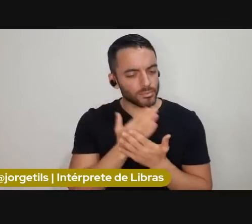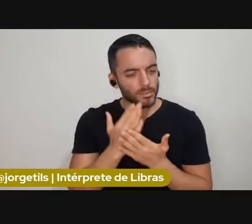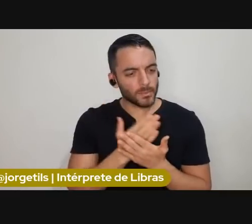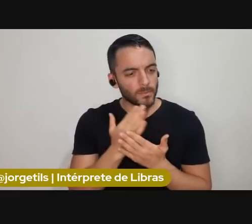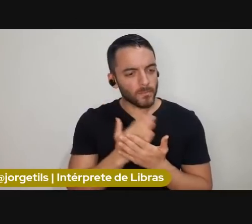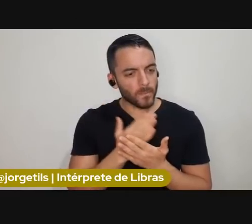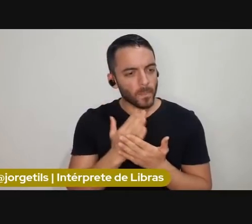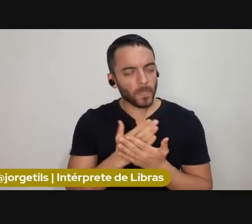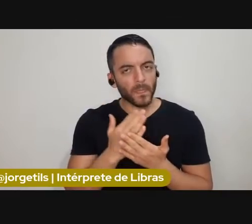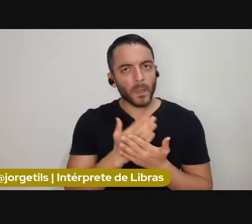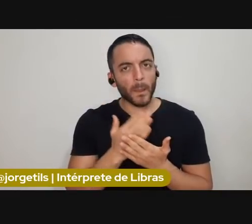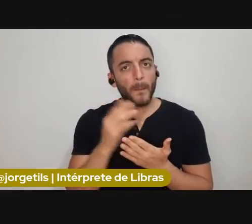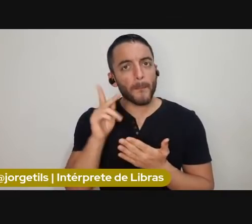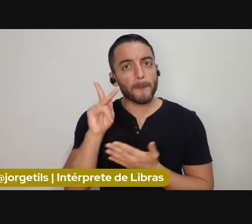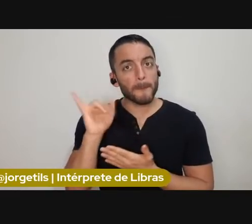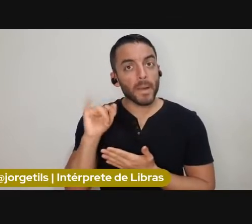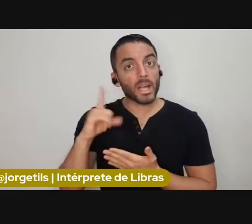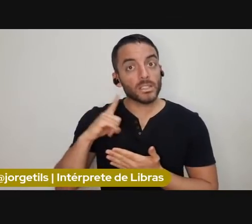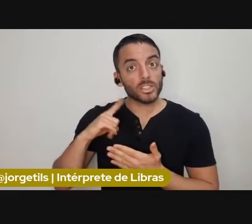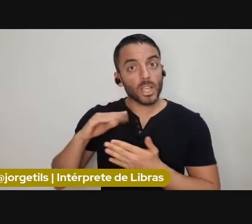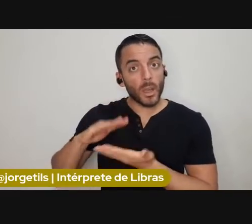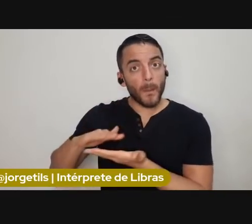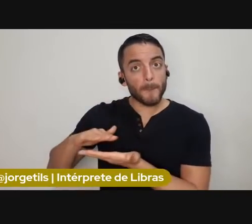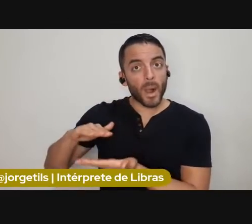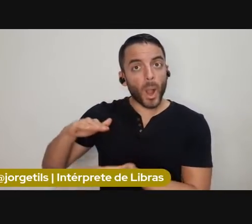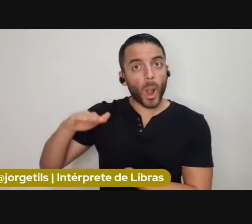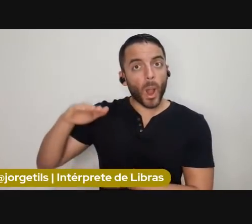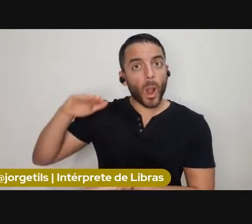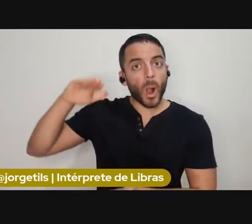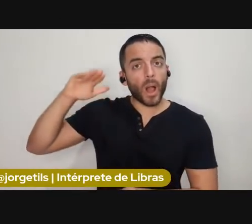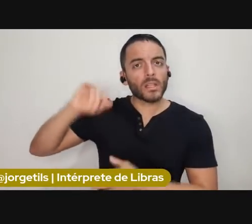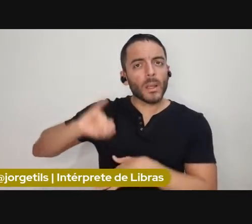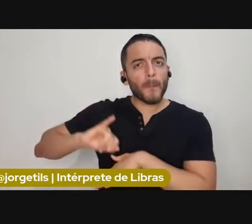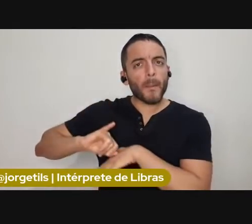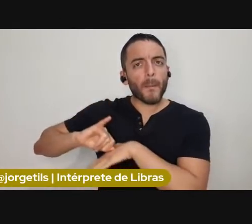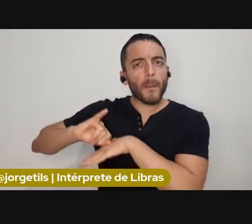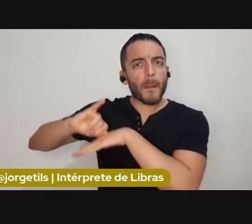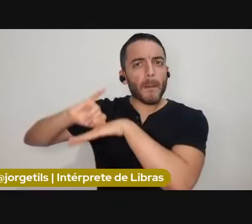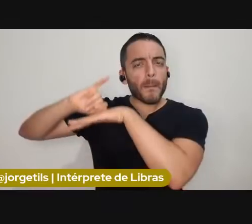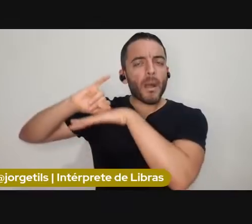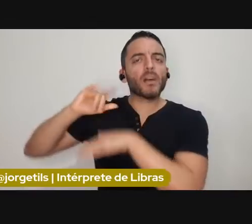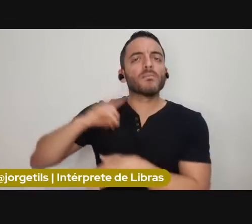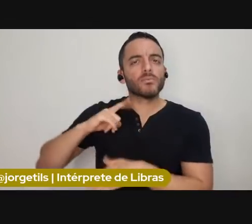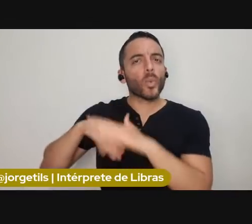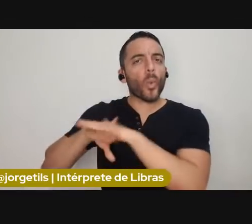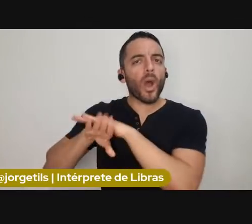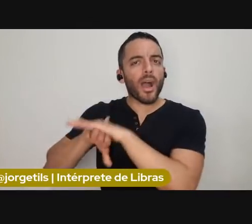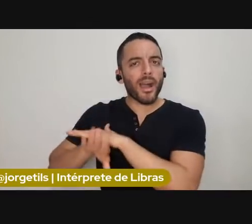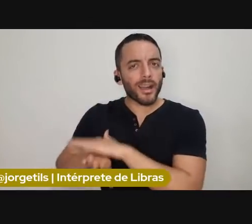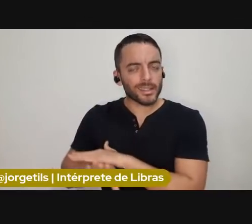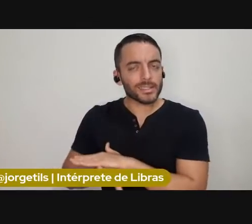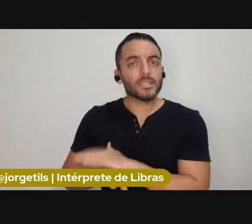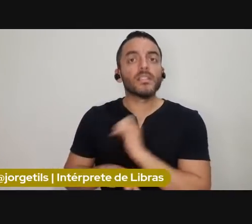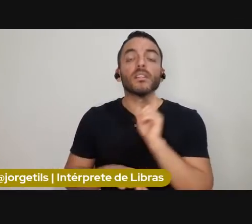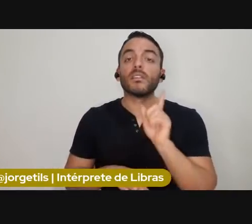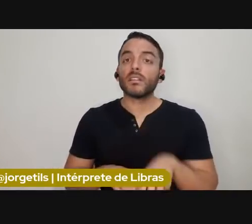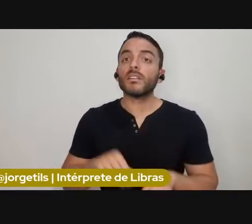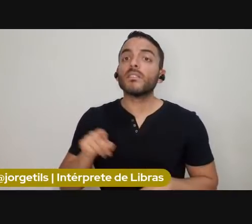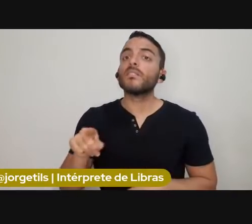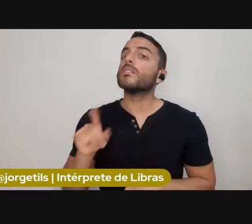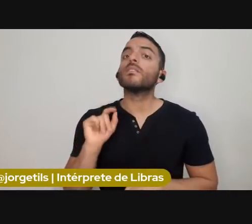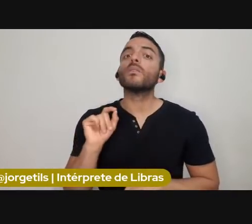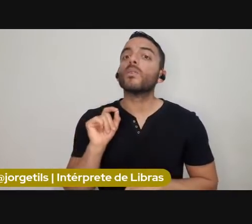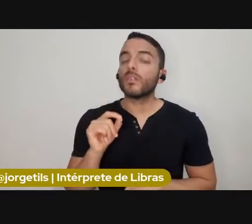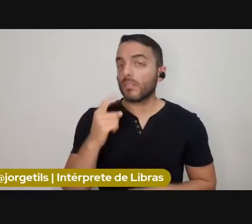e colecionava, foi colecionando ali ao longo daqueles anos, eram muito frequentes as imagens,